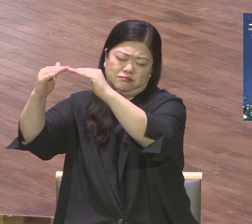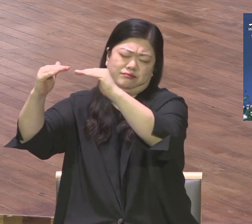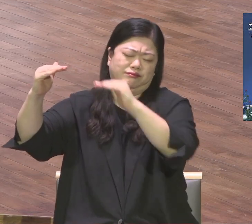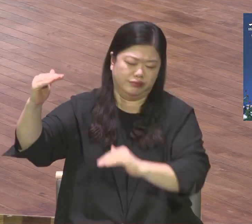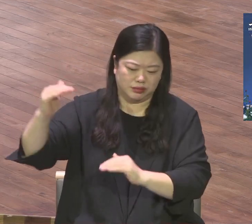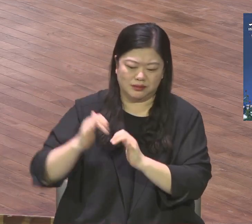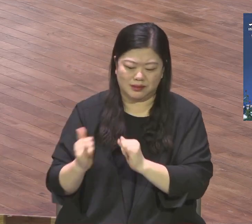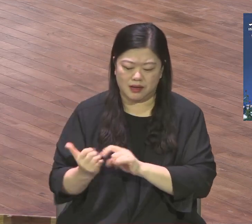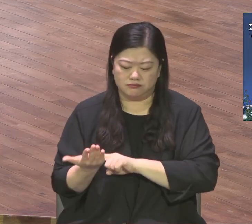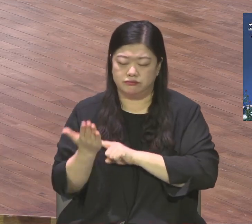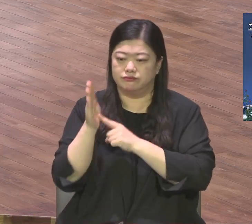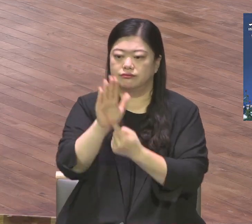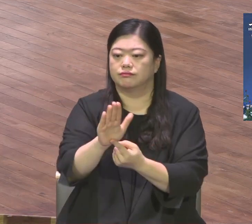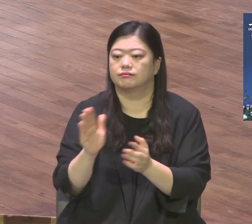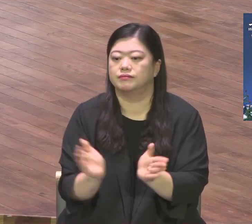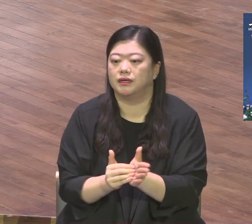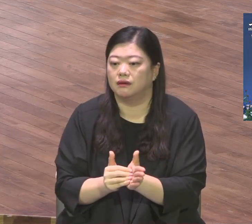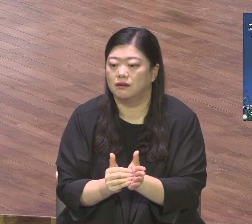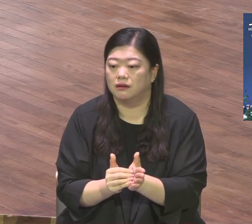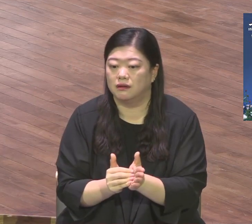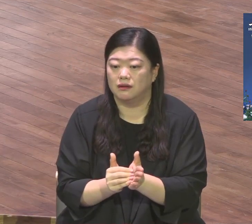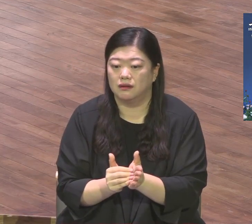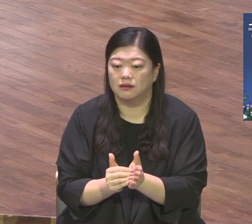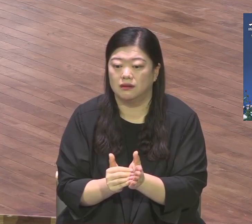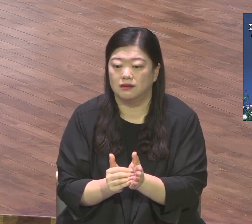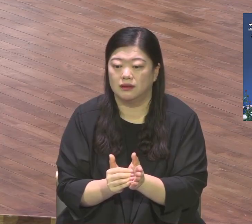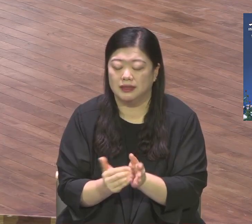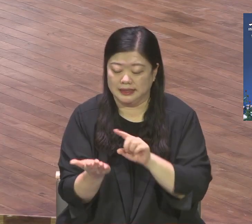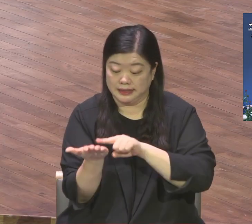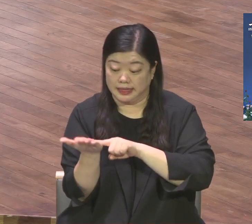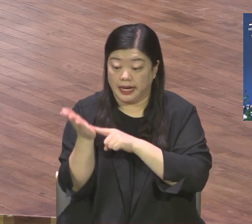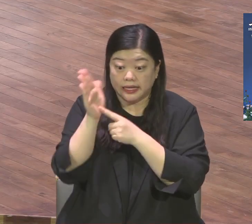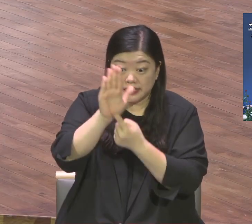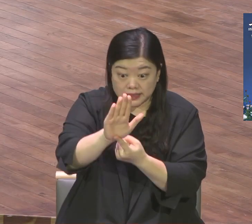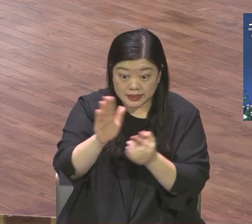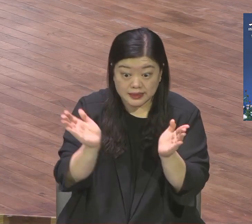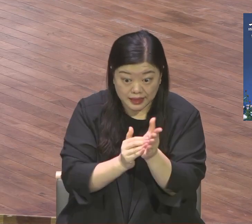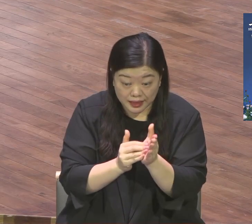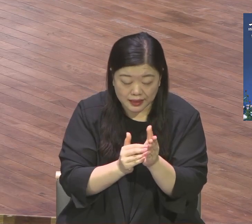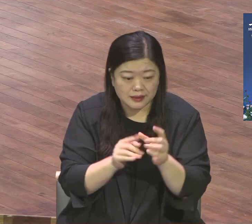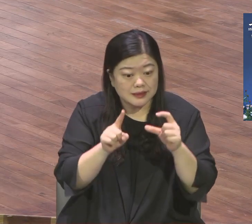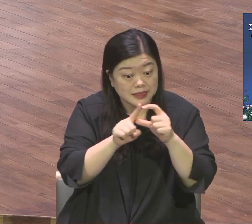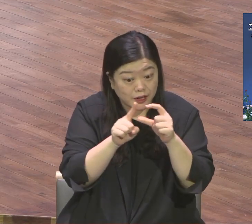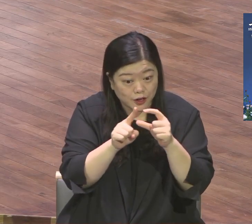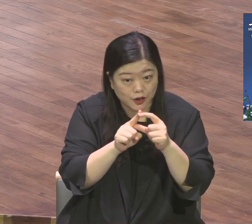이 생명이 나타난 바 된지라 나타났다. 이 말 헬라 말로